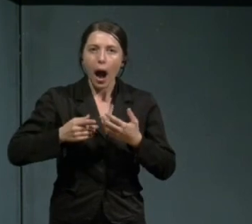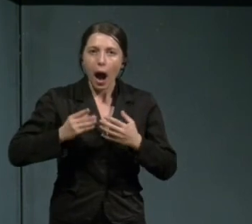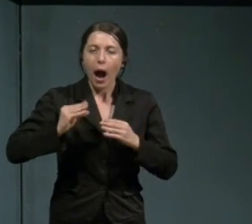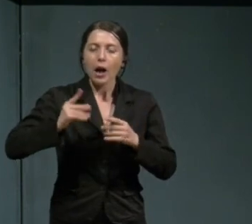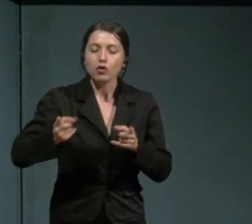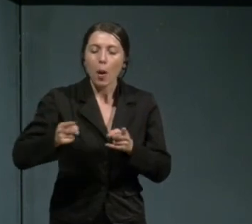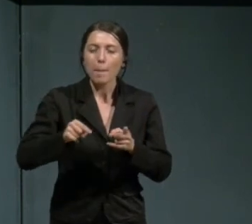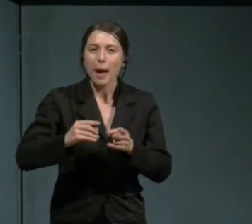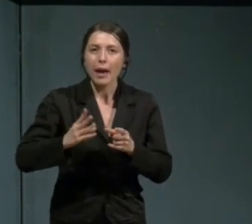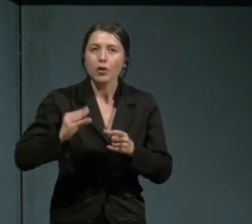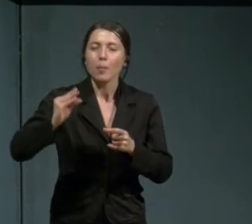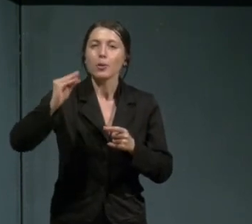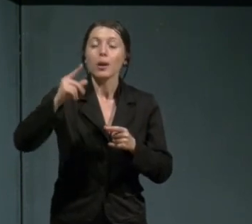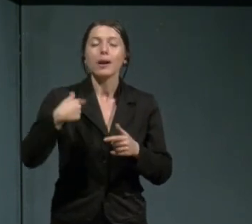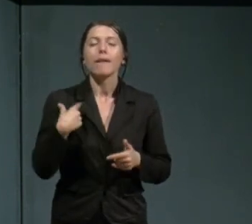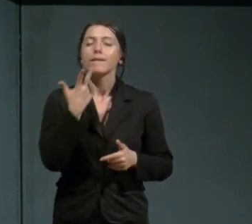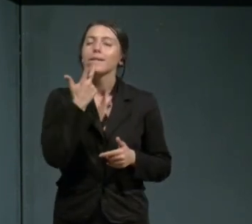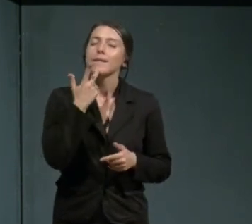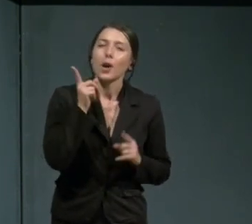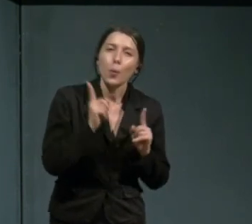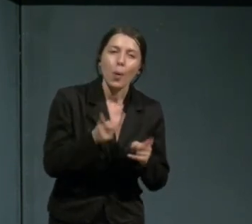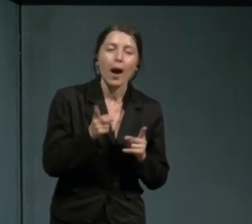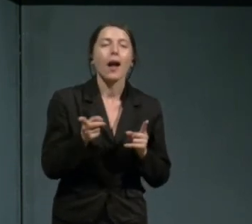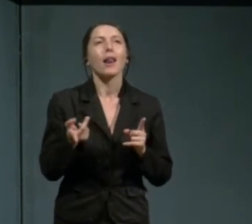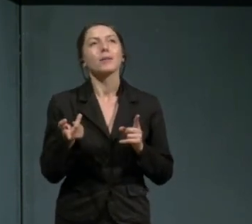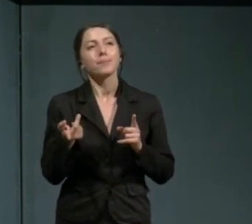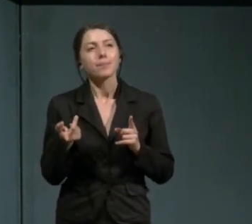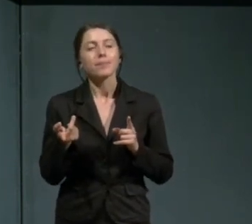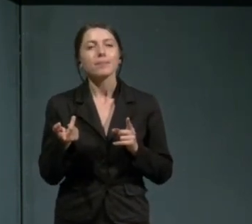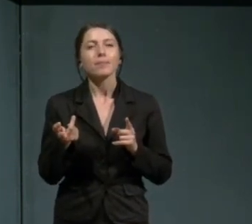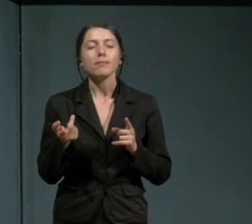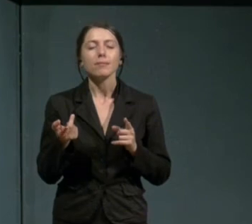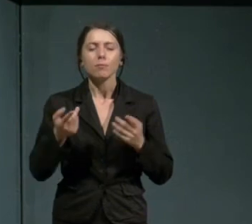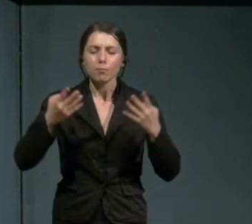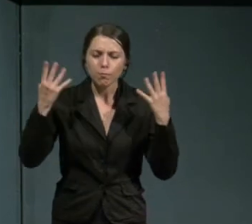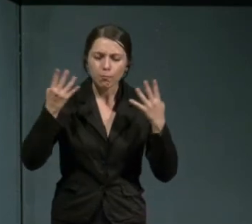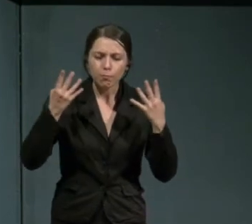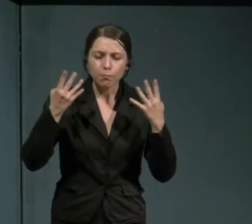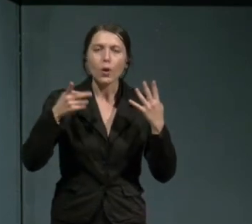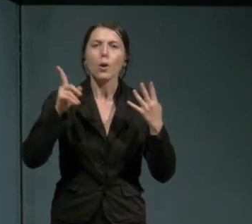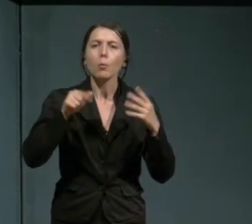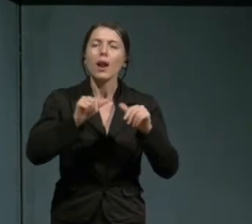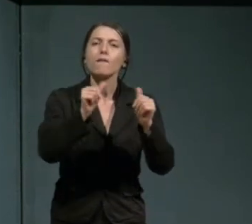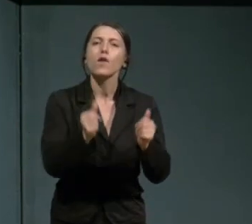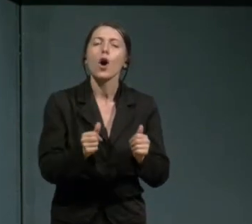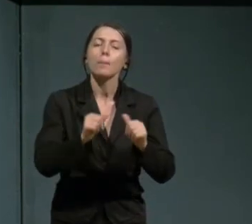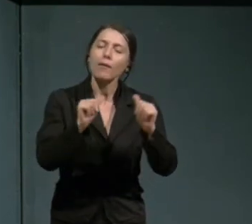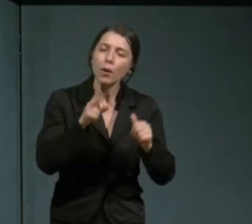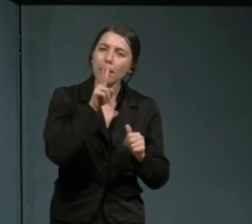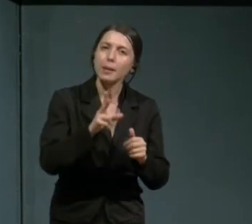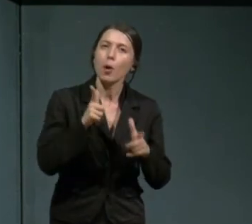quello che mi piace e anche che ci sia all'elaborazione di una forma una forma